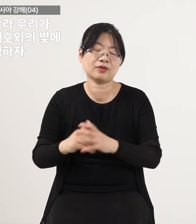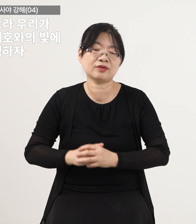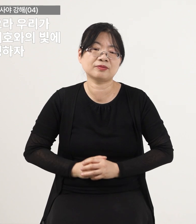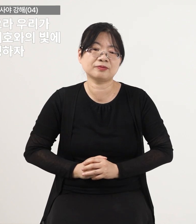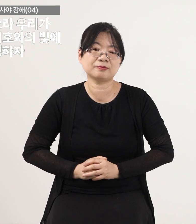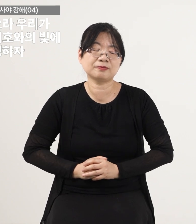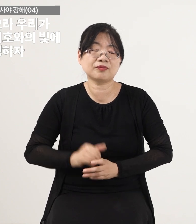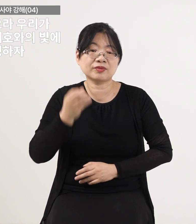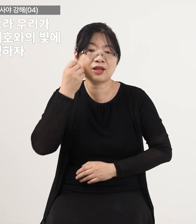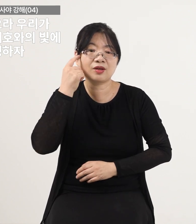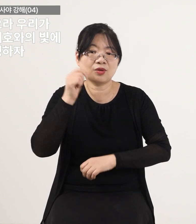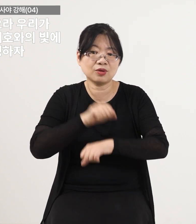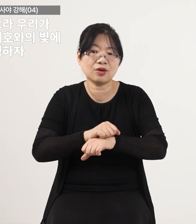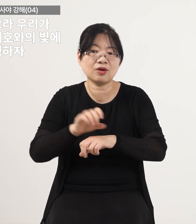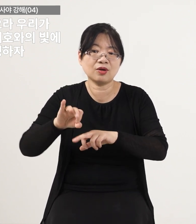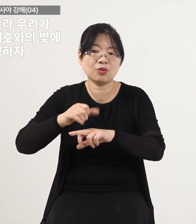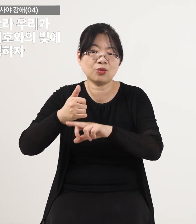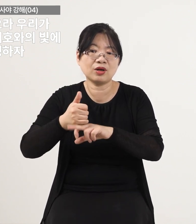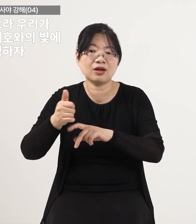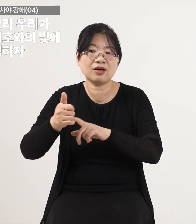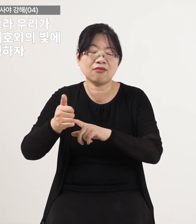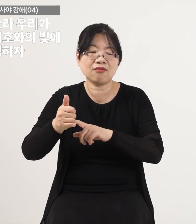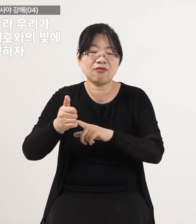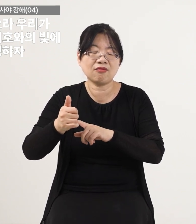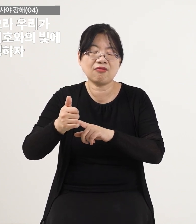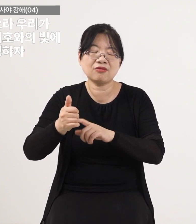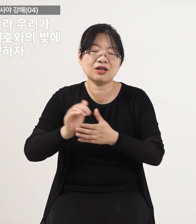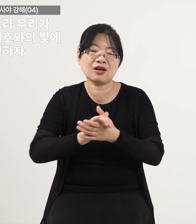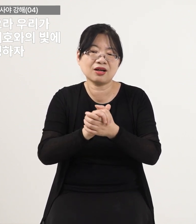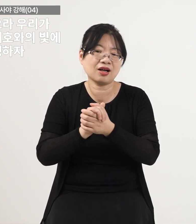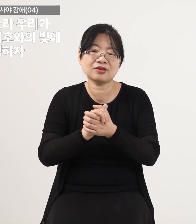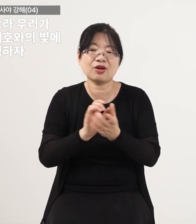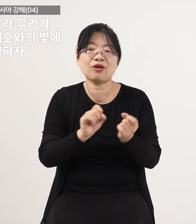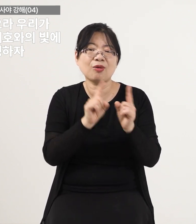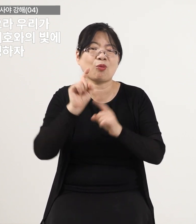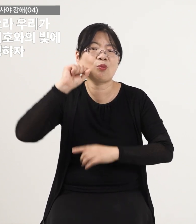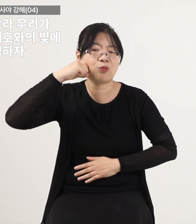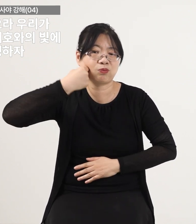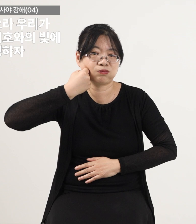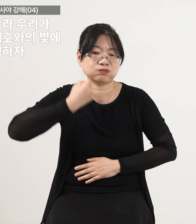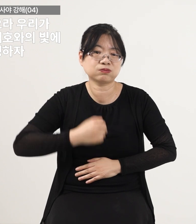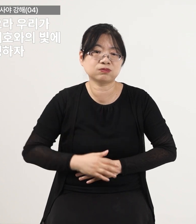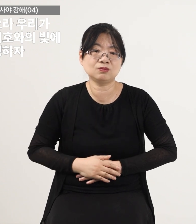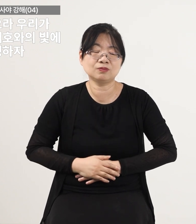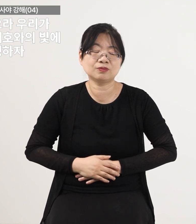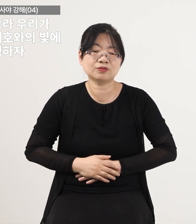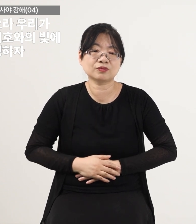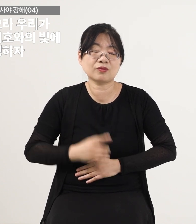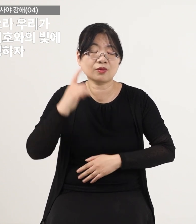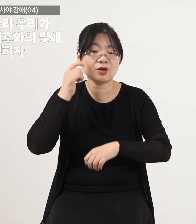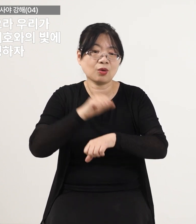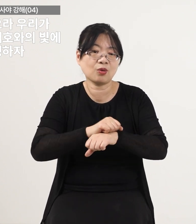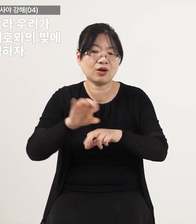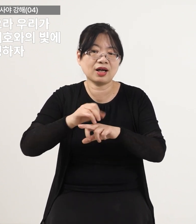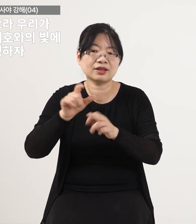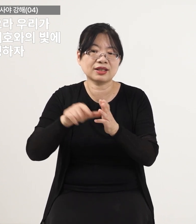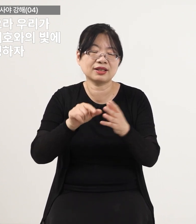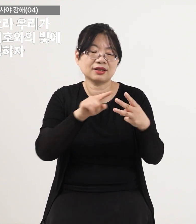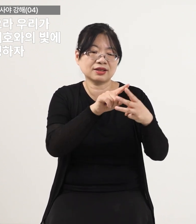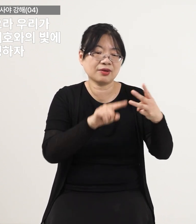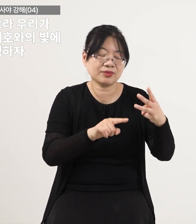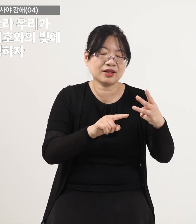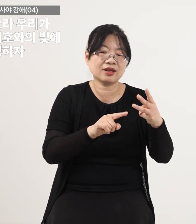그러니까 이상하게 솔로몬하고는 사이가 좋아질 수가 없어요. 네? 이게 솔로몬 때 다